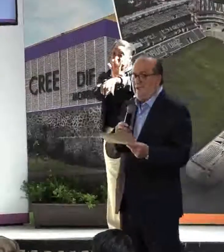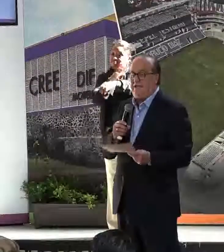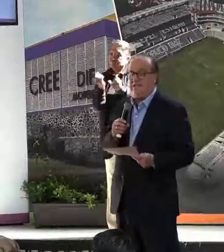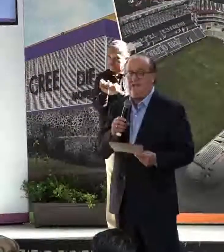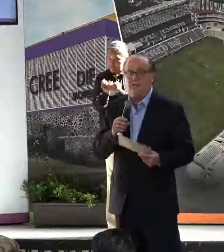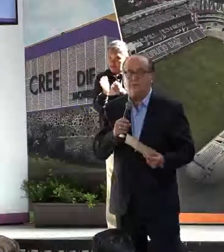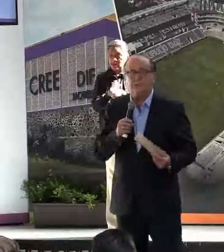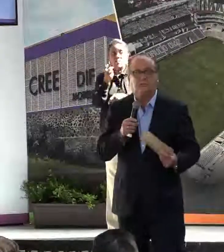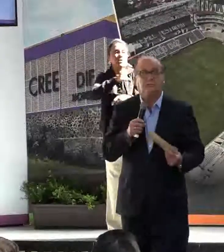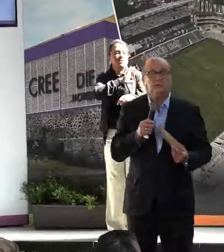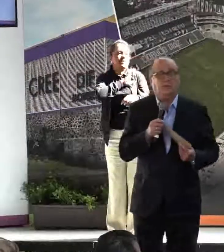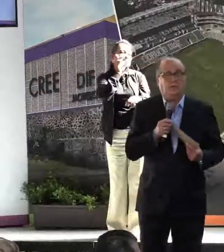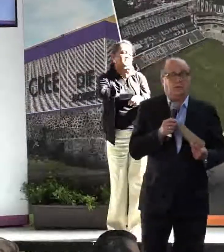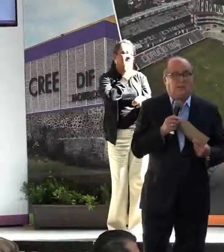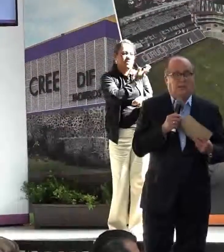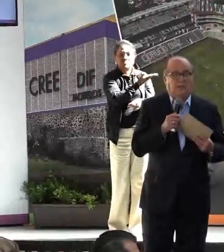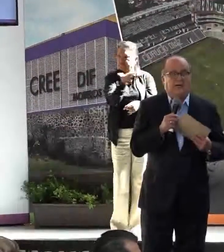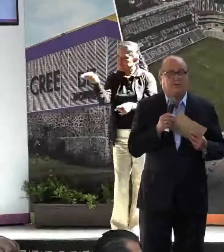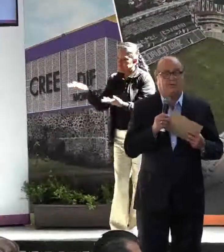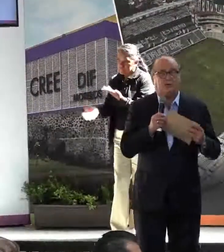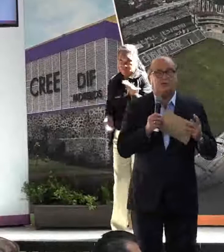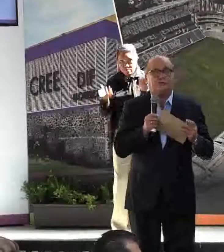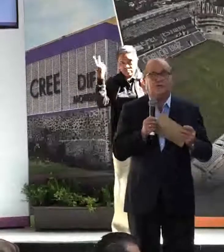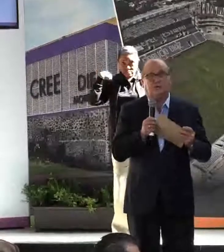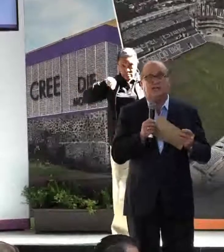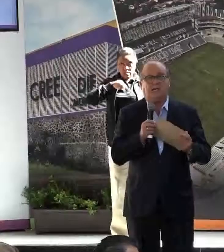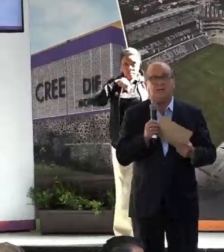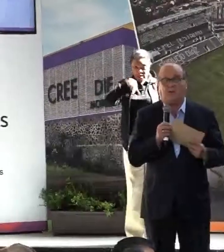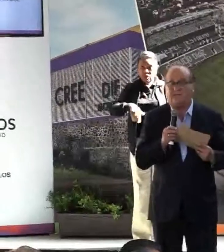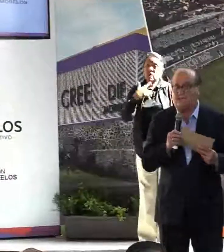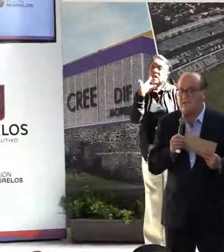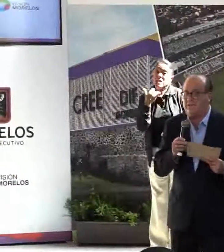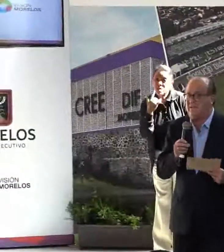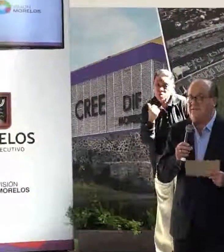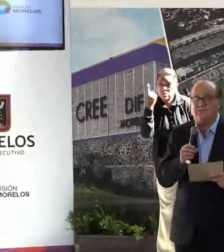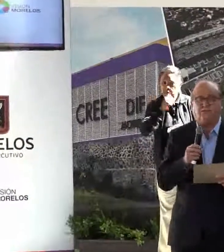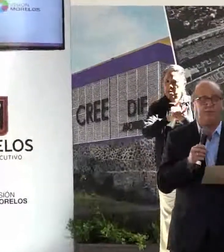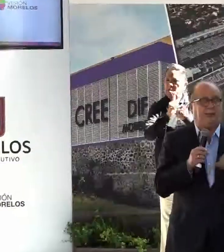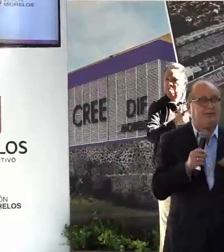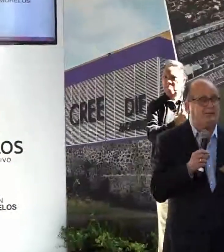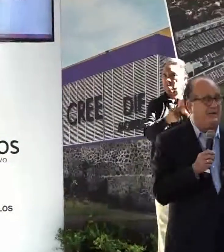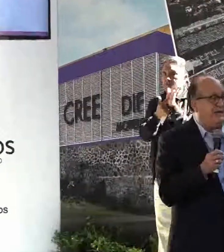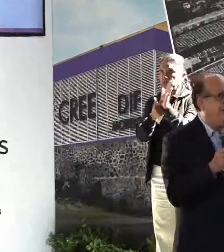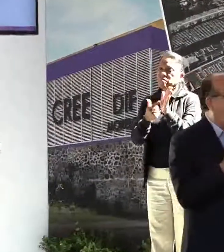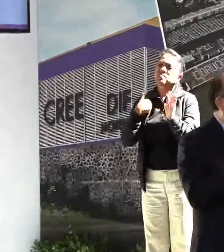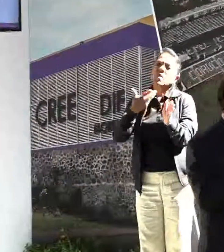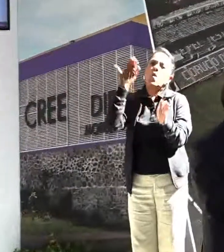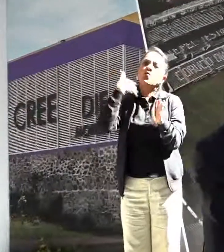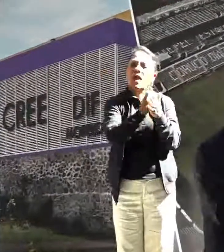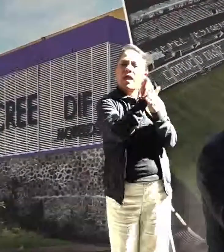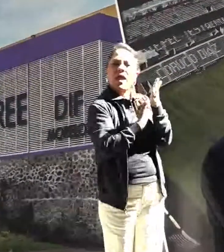Queridas amigas y amigos, para nosotros la lucha por la transparencia fue parte de mi agenda